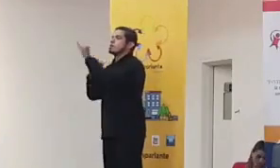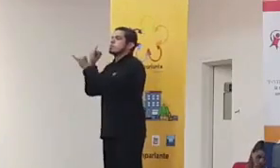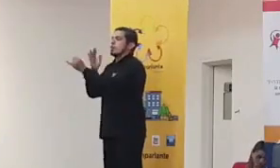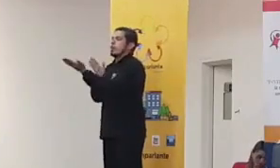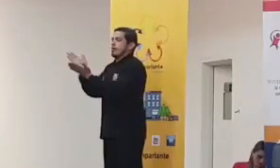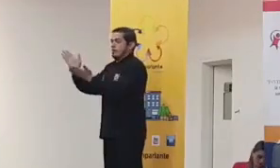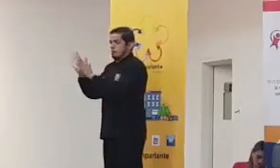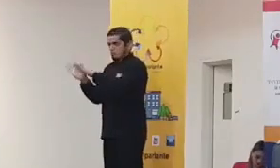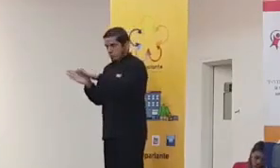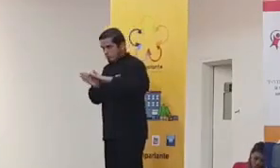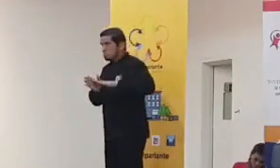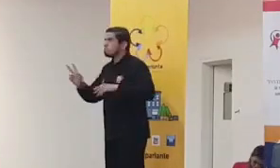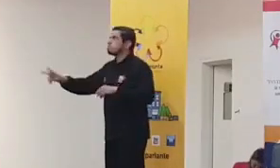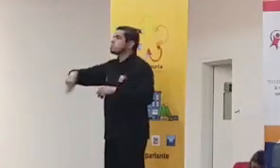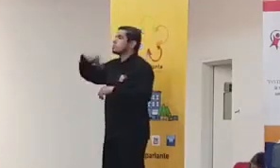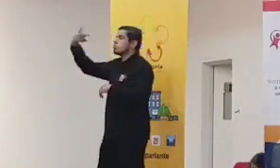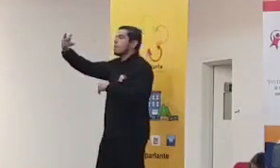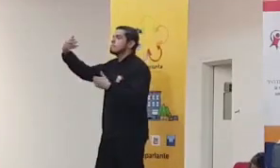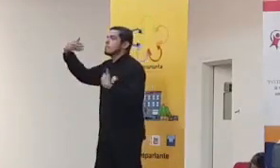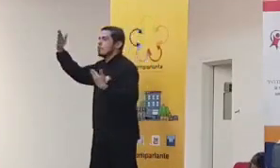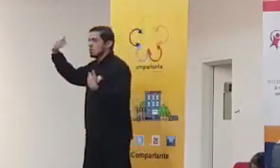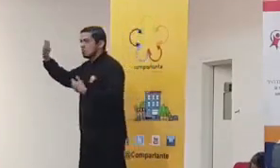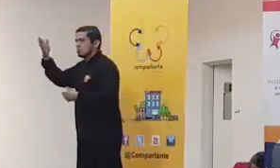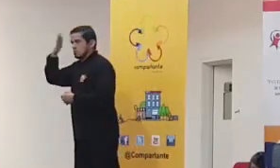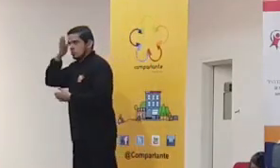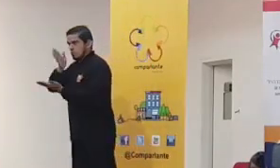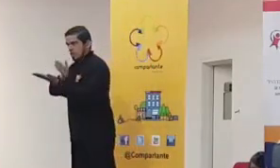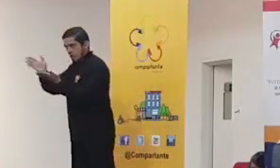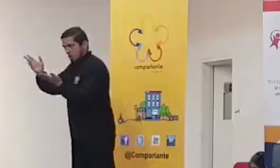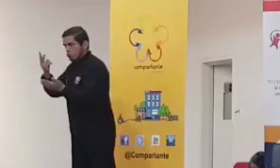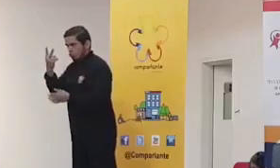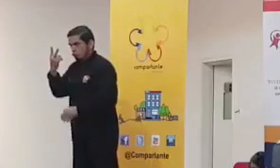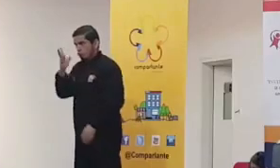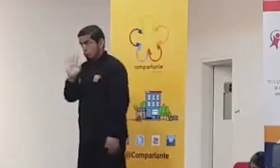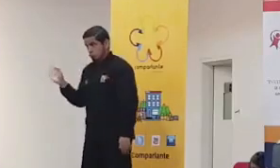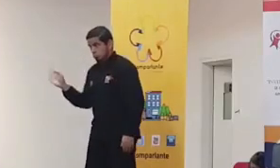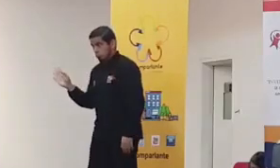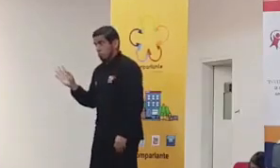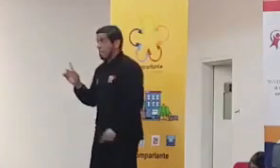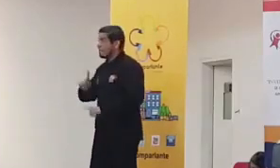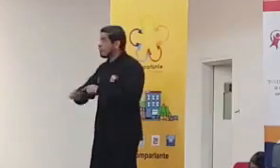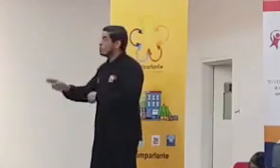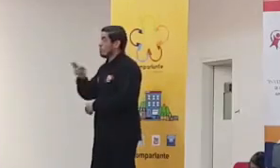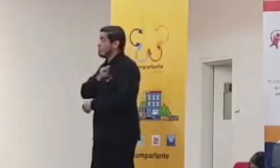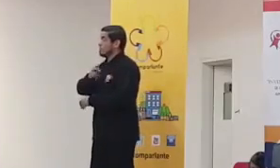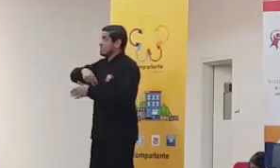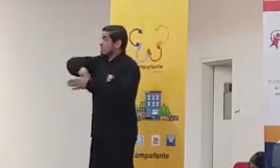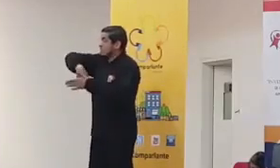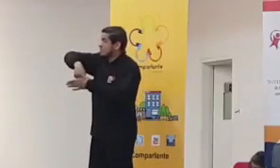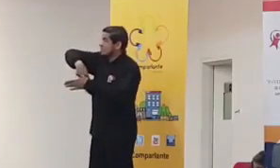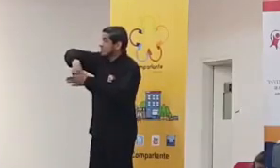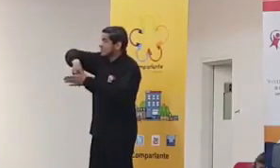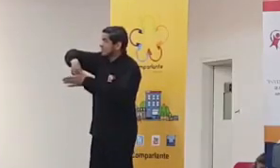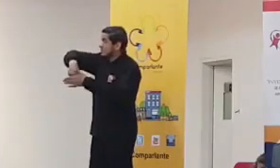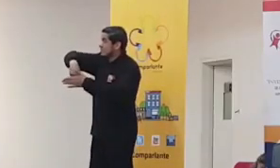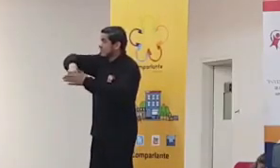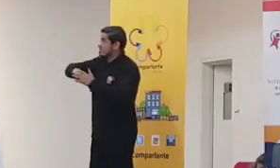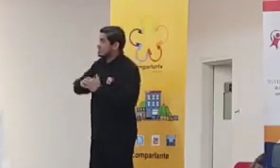no sin antes haber pasado un montón de obstáculos en la universidad. Como Sandra Muñoz lo